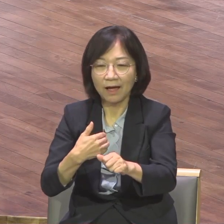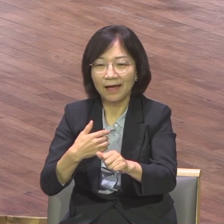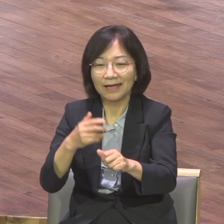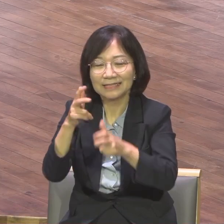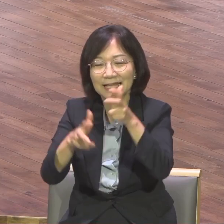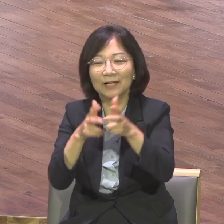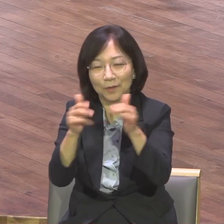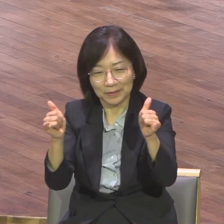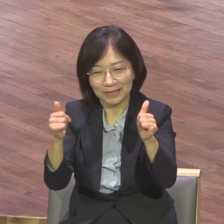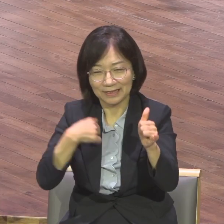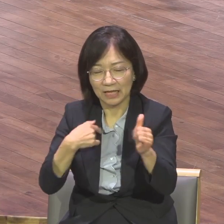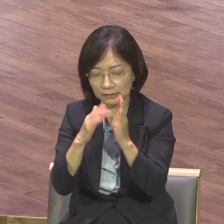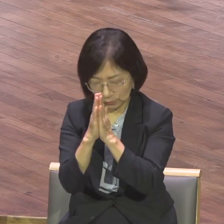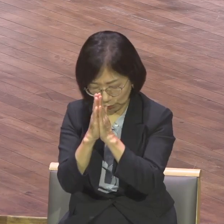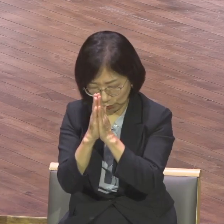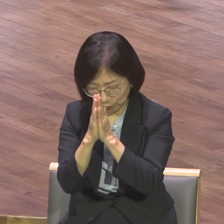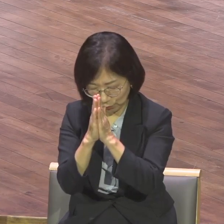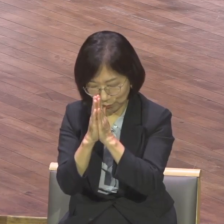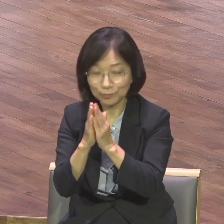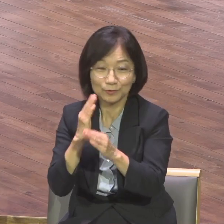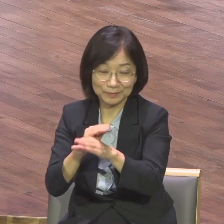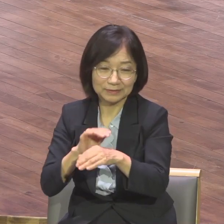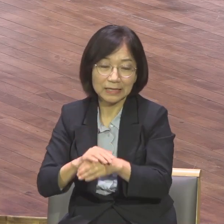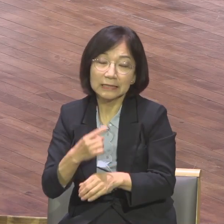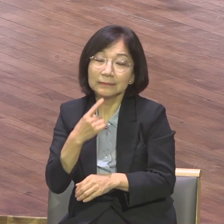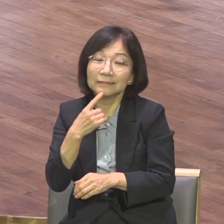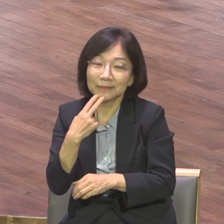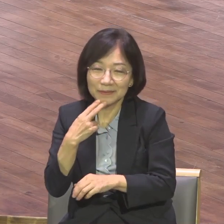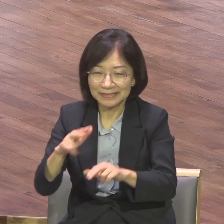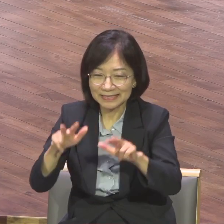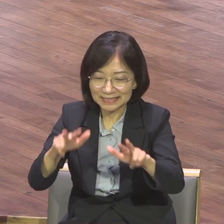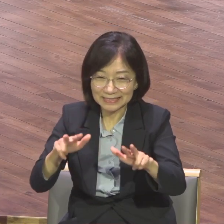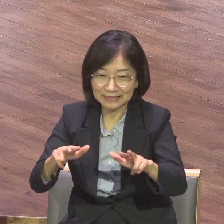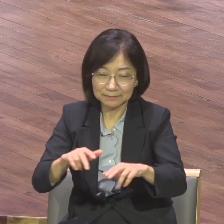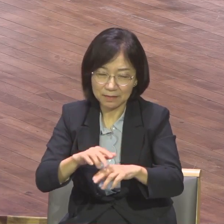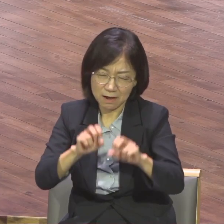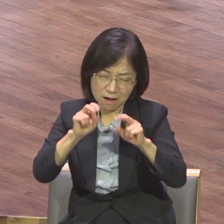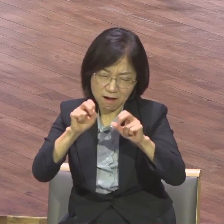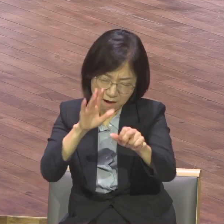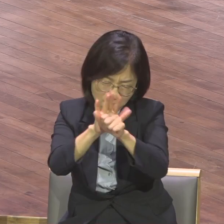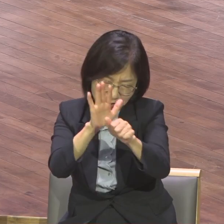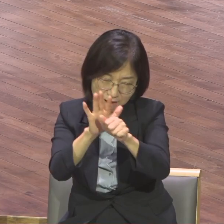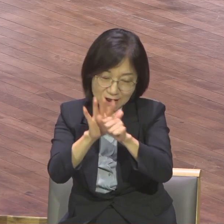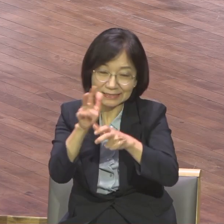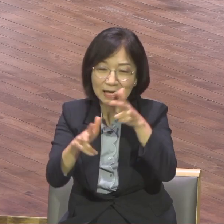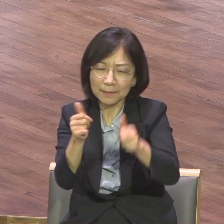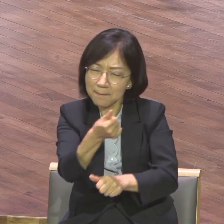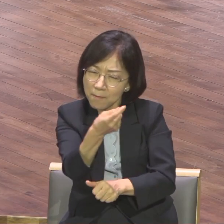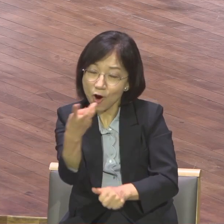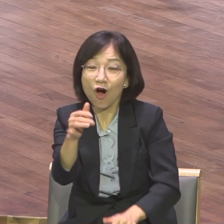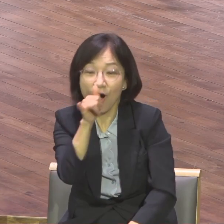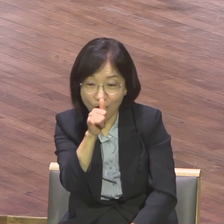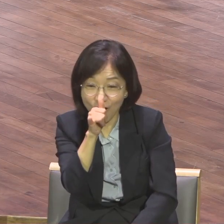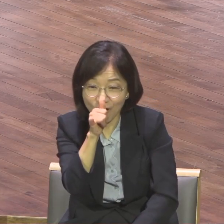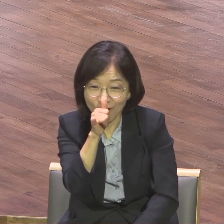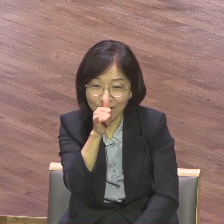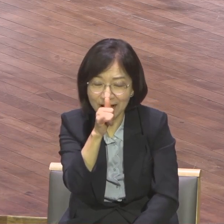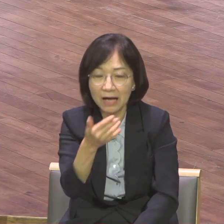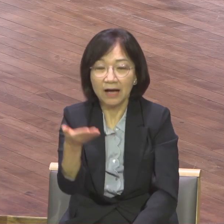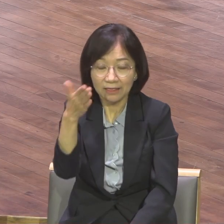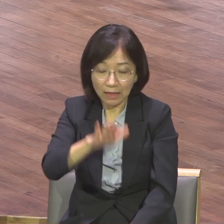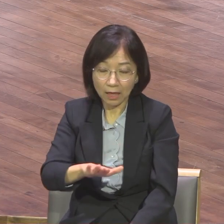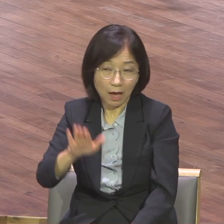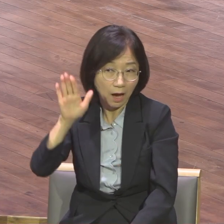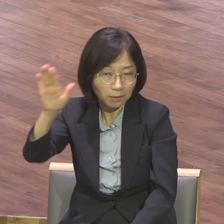지금 또 이런 산업인들이 몇 명 있지만 우리는 지금 237 나라 5천 종족 가슴에 품고 있어요.